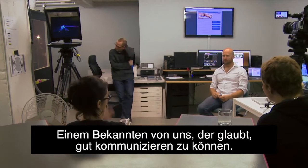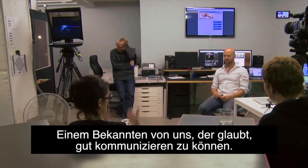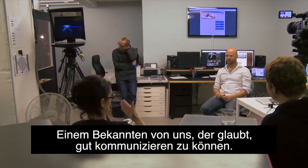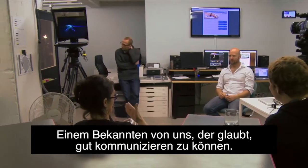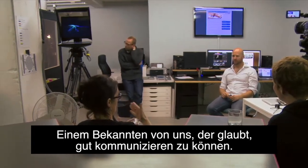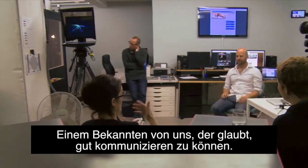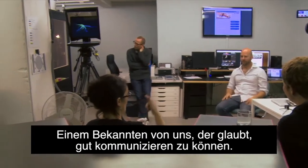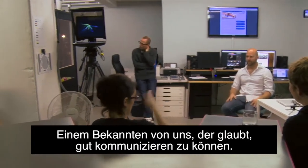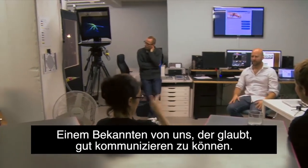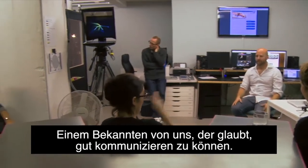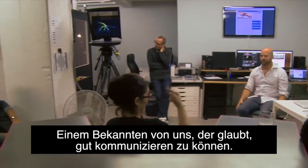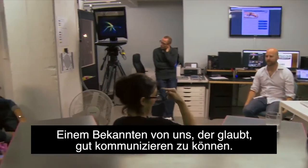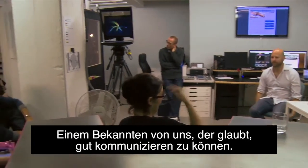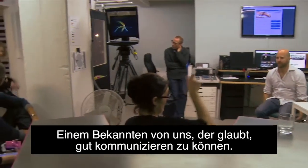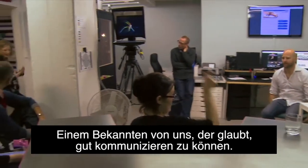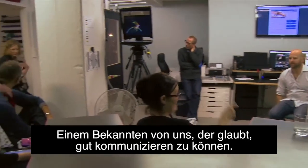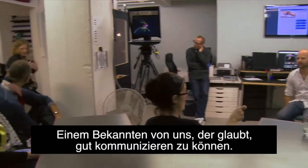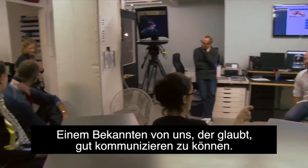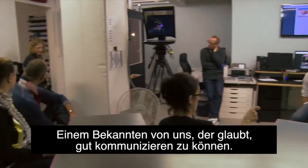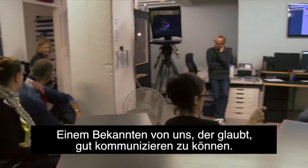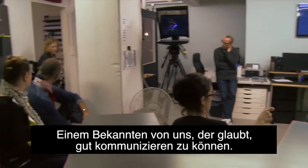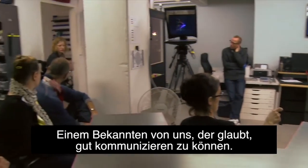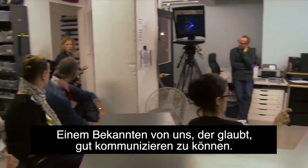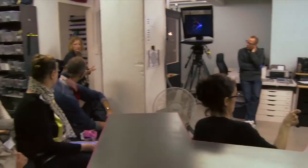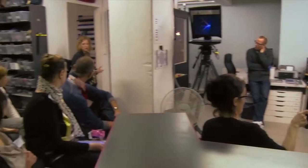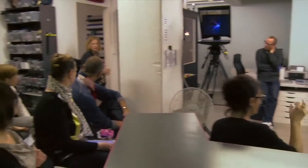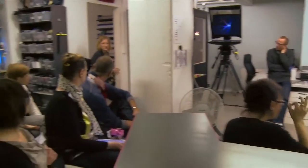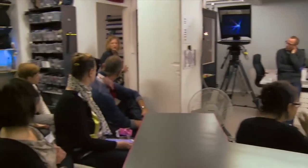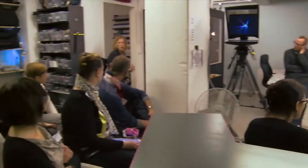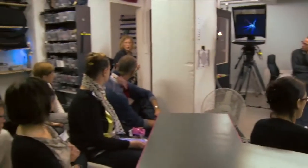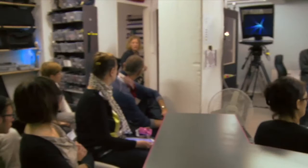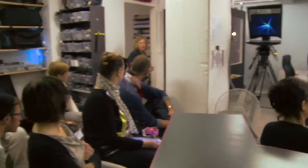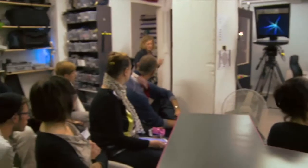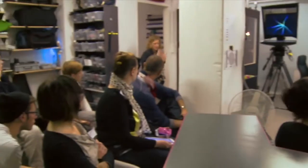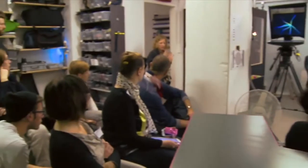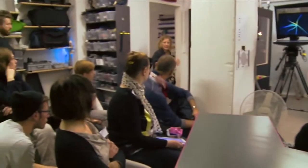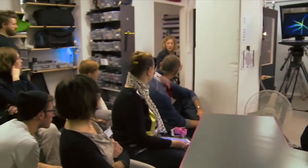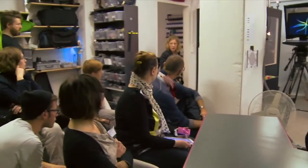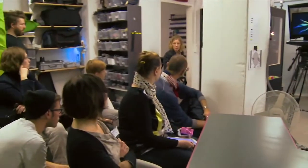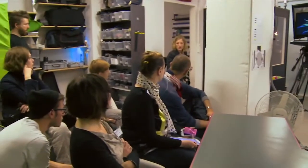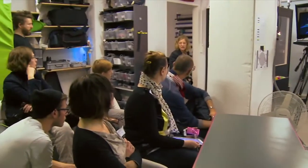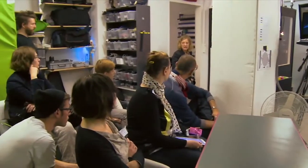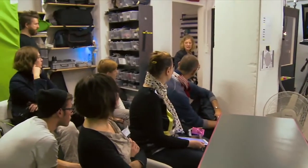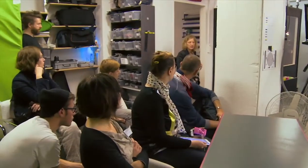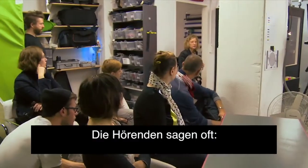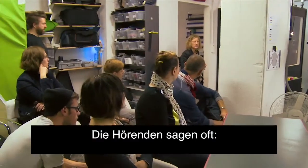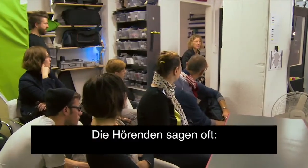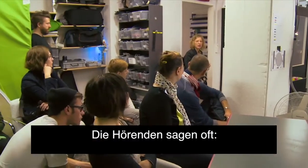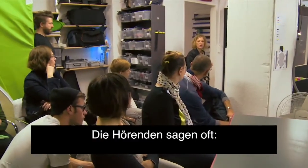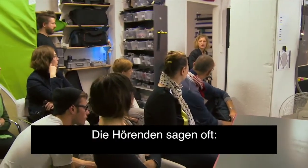uns, der selber reden stolz ist, dass er das Gefühl hat, er kann gut kommunizieren. Und auch der Arzt